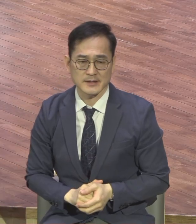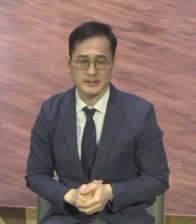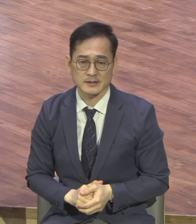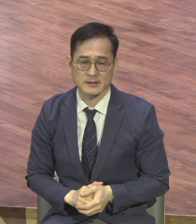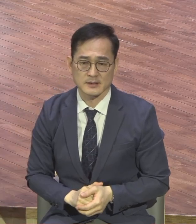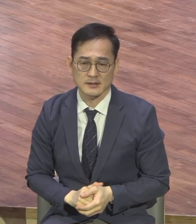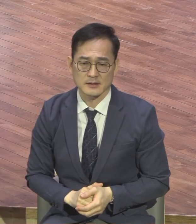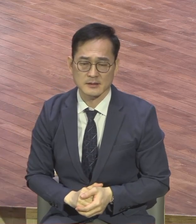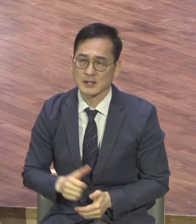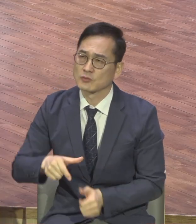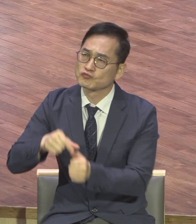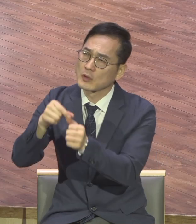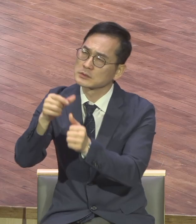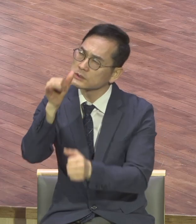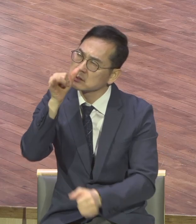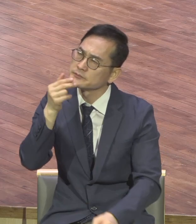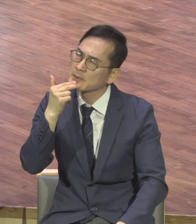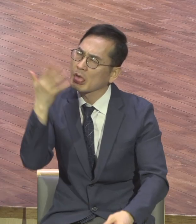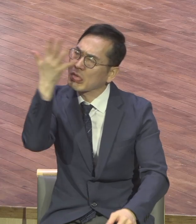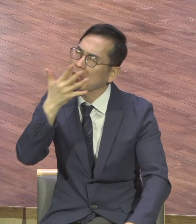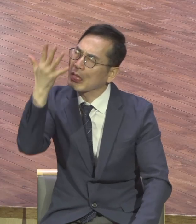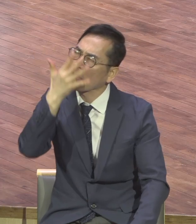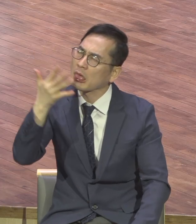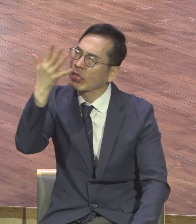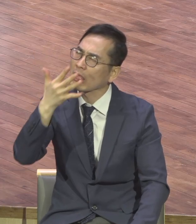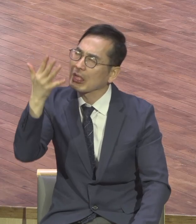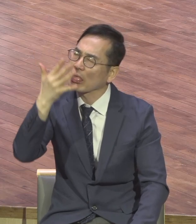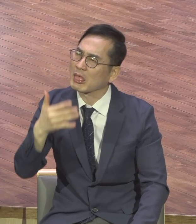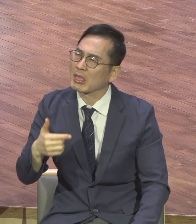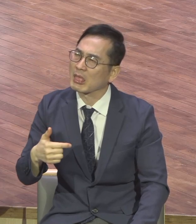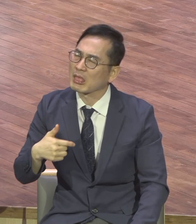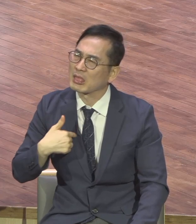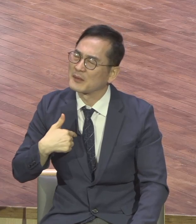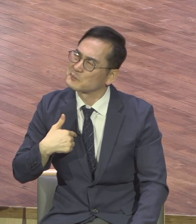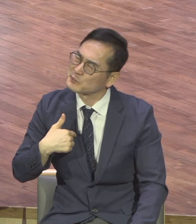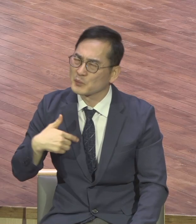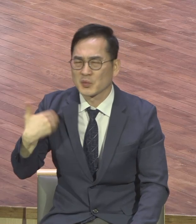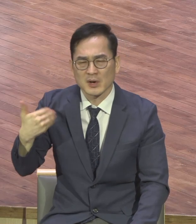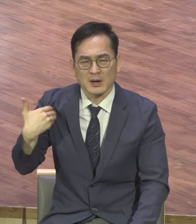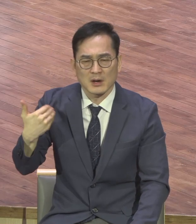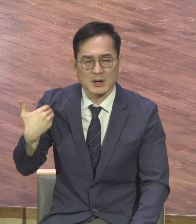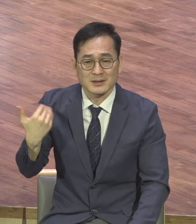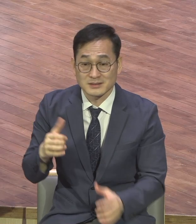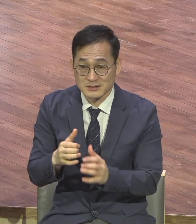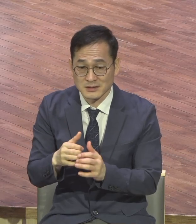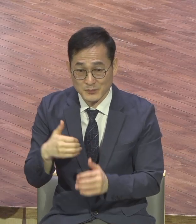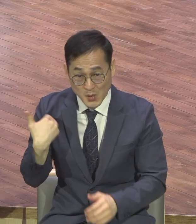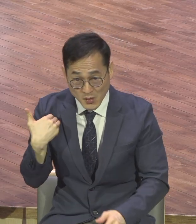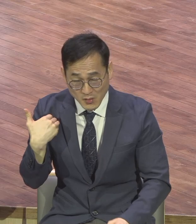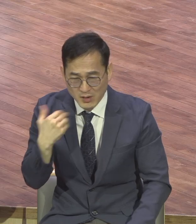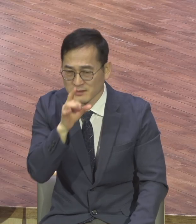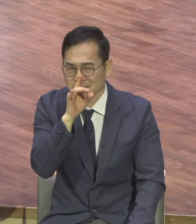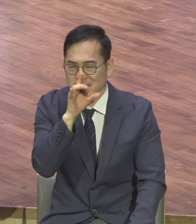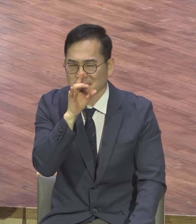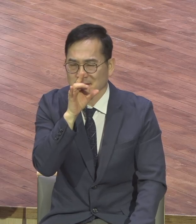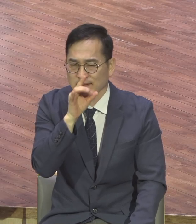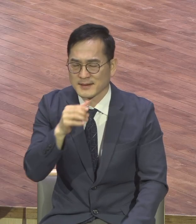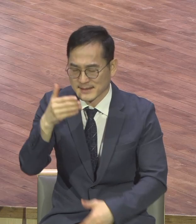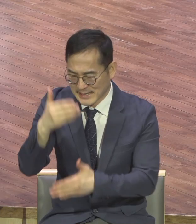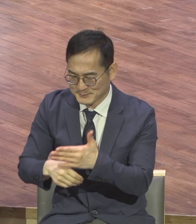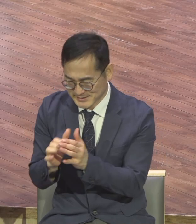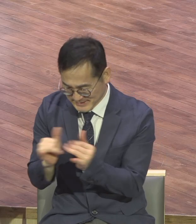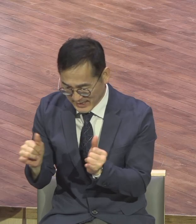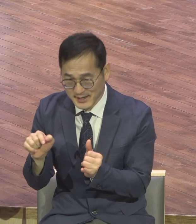구원을 받을지 안 받을지 가봐야 알지. 이런 천주교식 신앙생활 하면 안 돼요. 남은